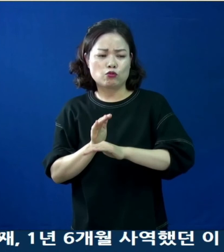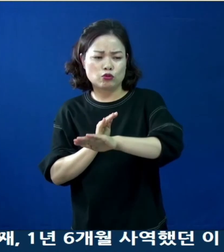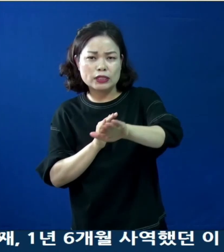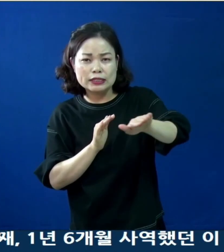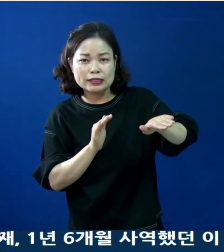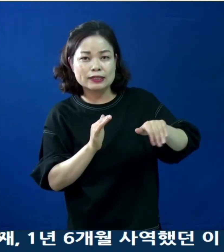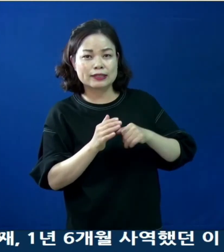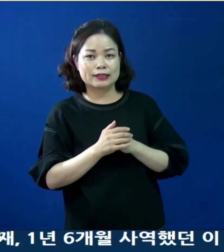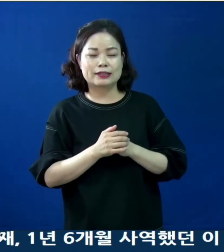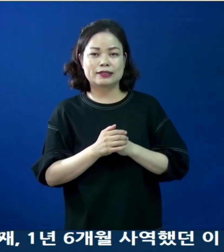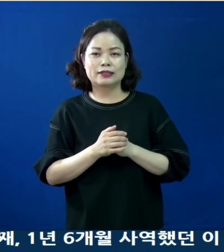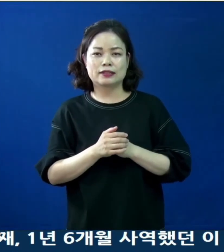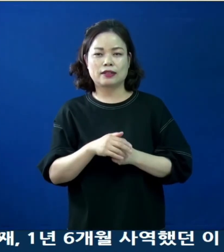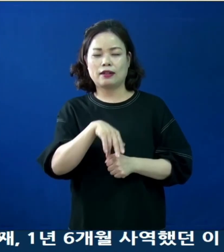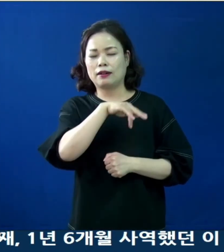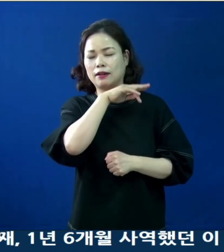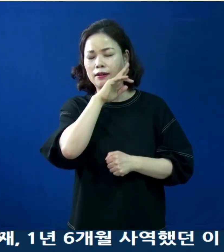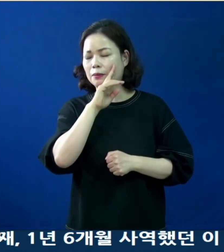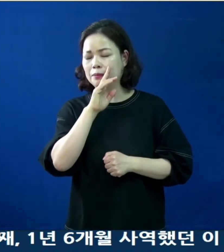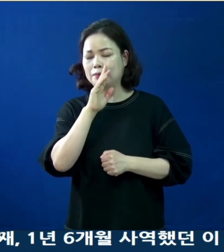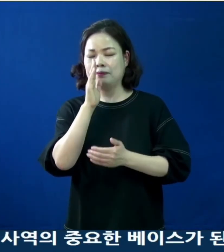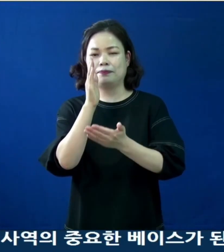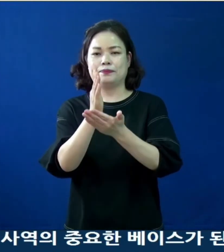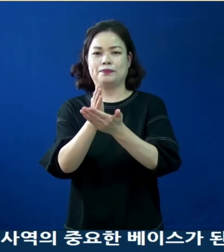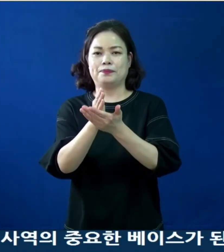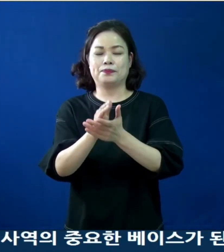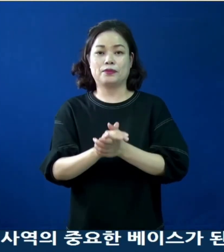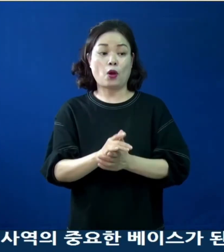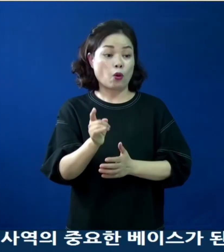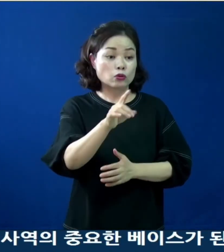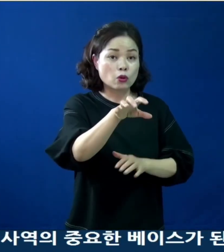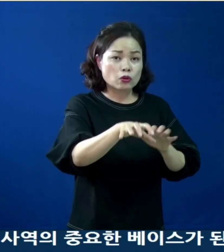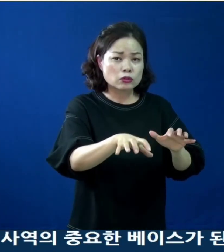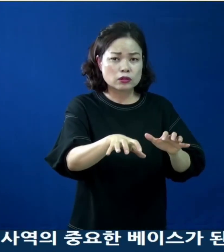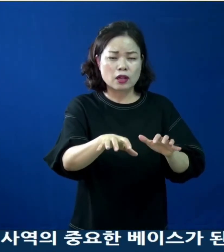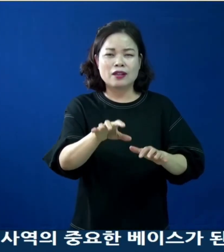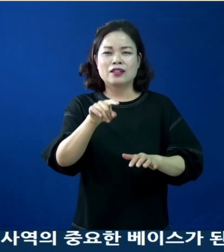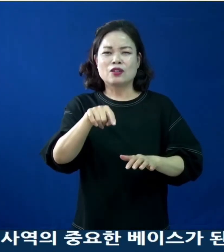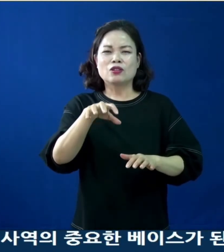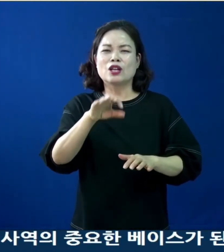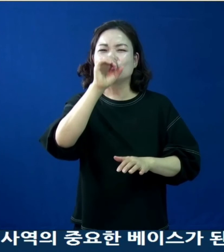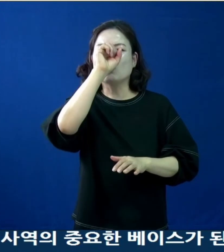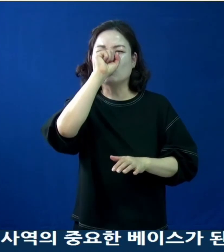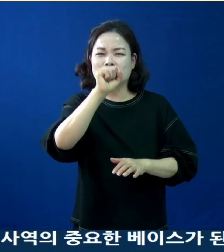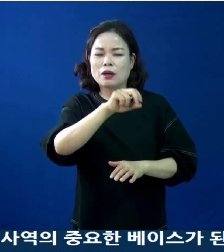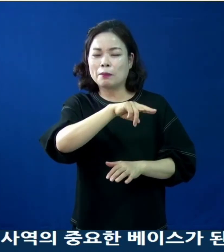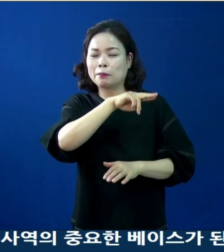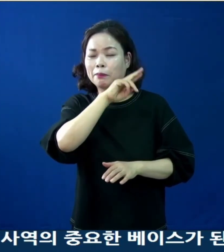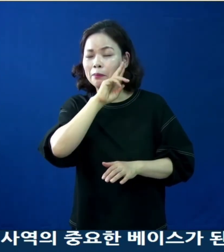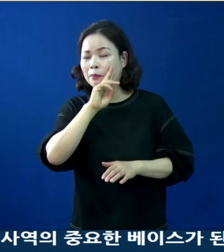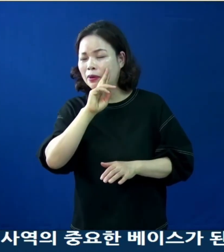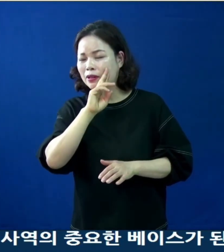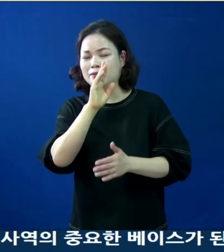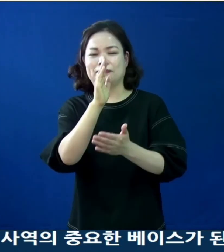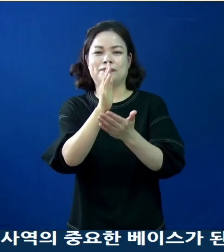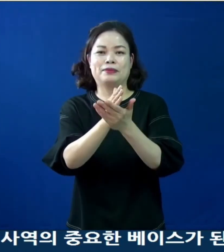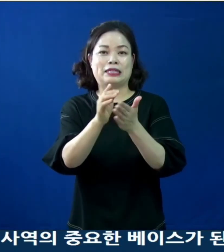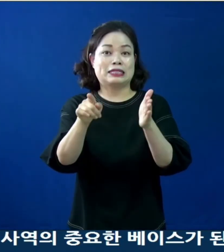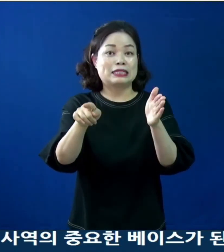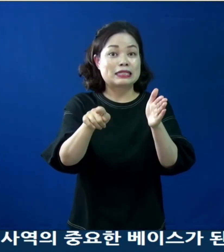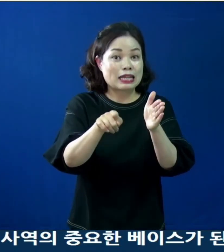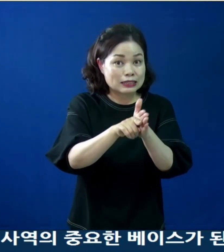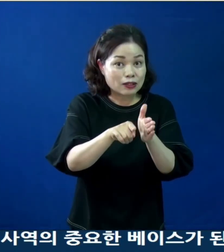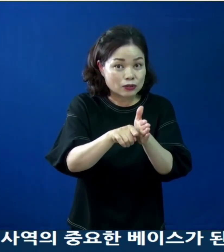우리는 안주하면 안 됩니다. 어떤 곳에도 여기가 좋사오니, 안주하는 것은 신앙에